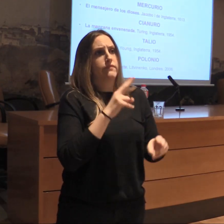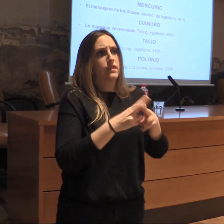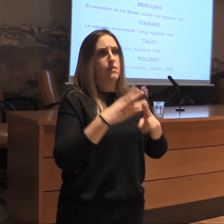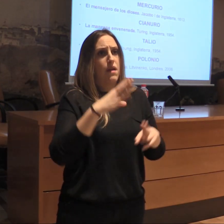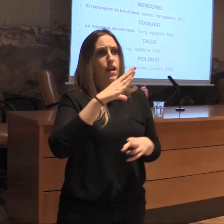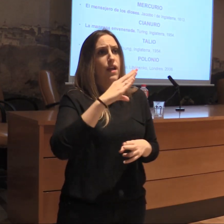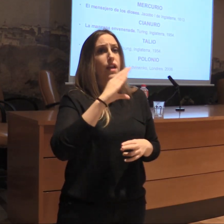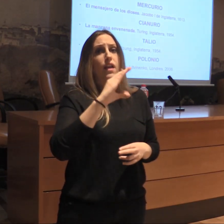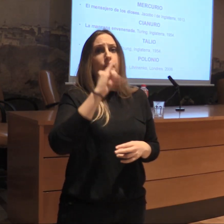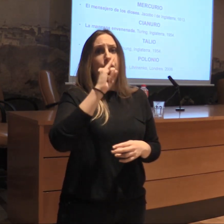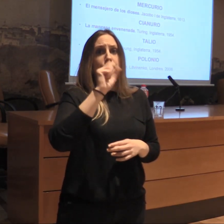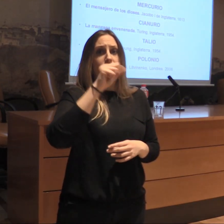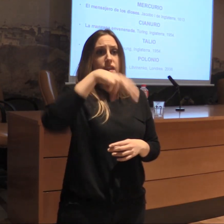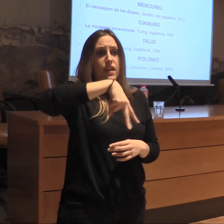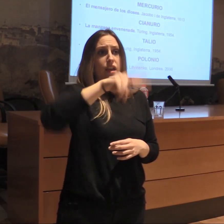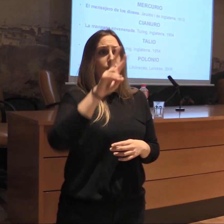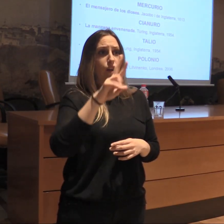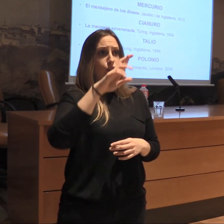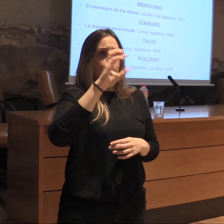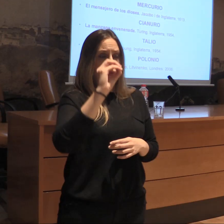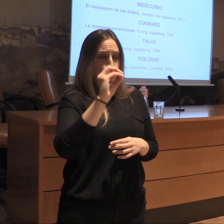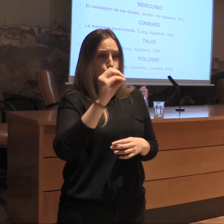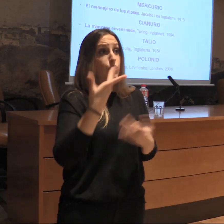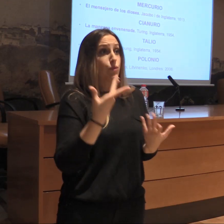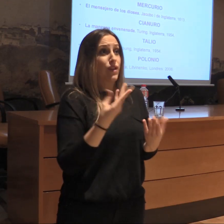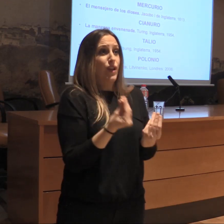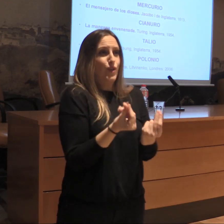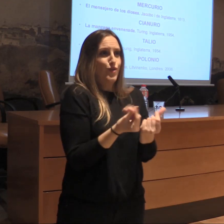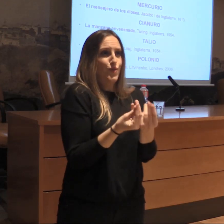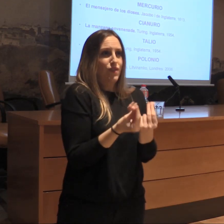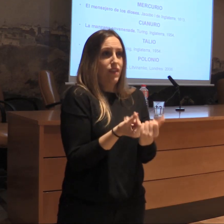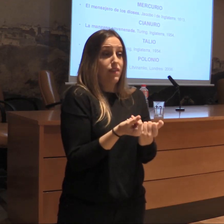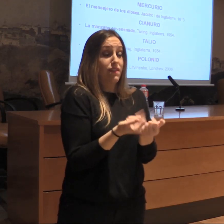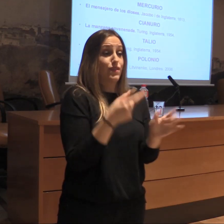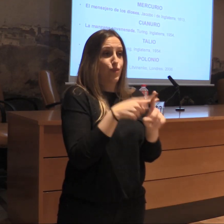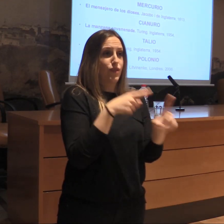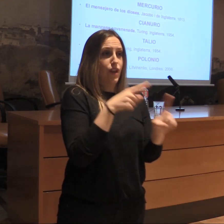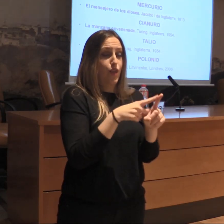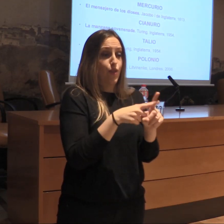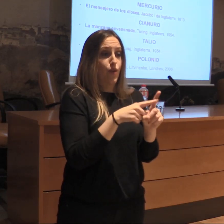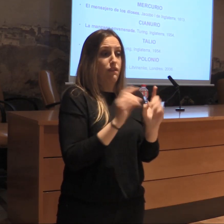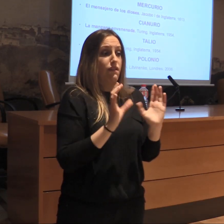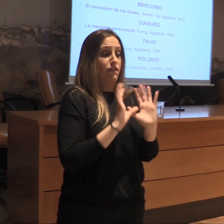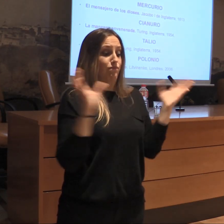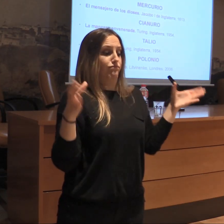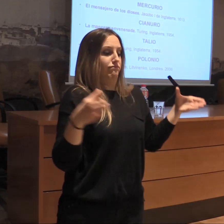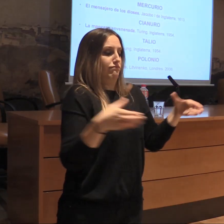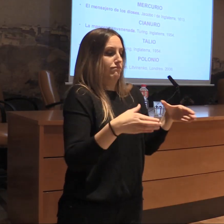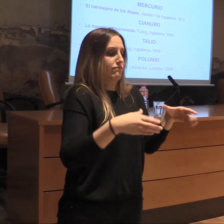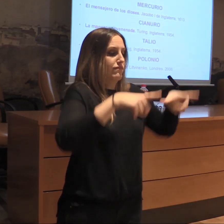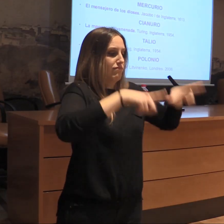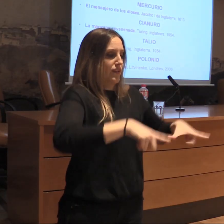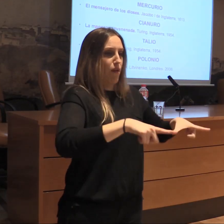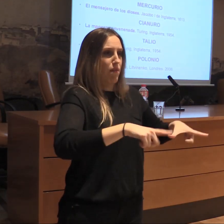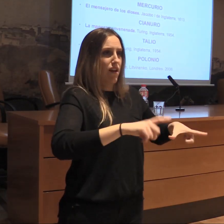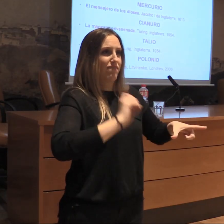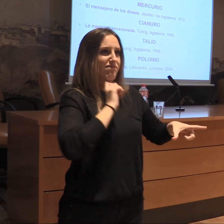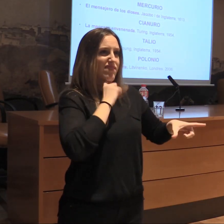cianuro es bueno, la sustancia que se empleó en las cámaras de gas por parte de los nazis.